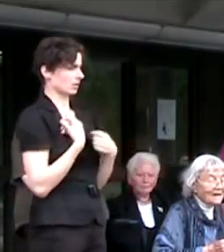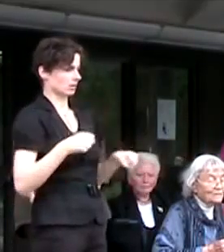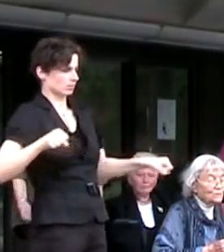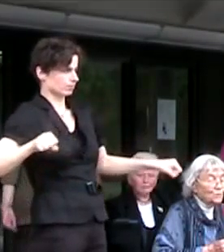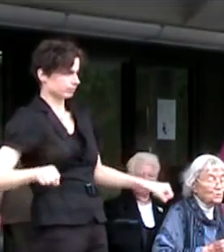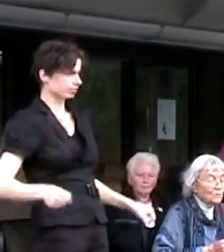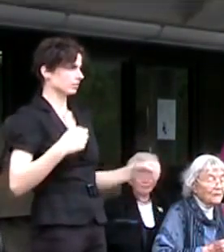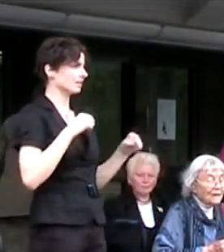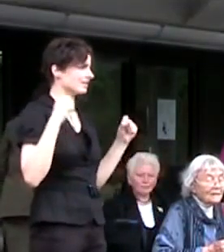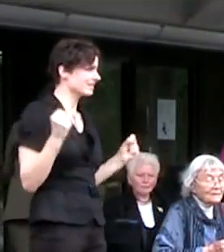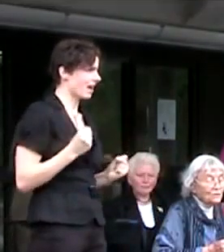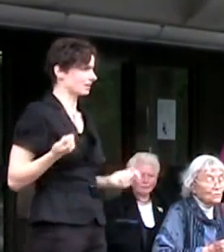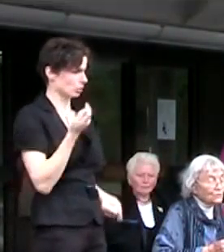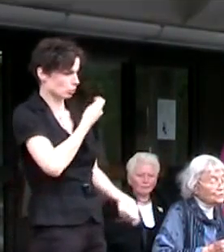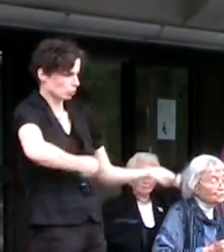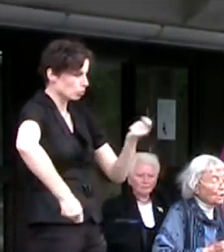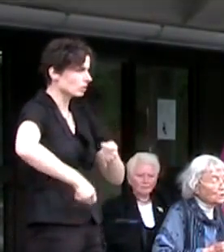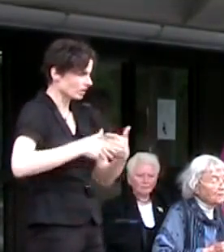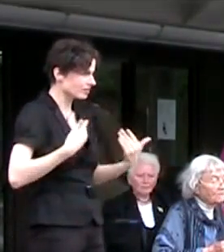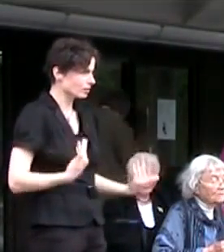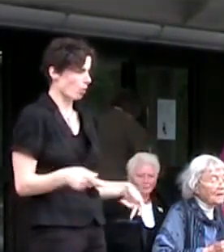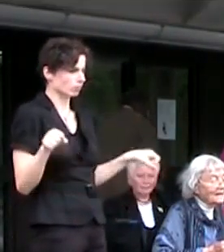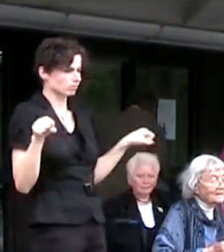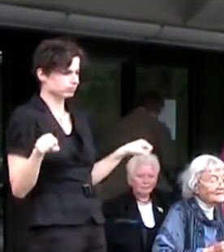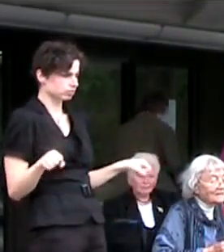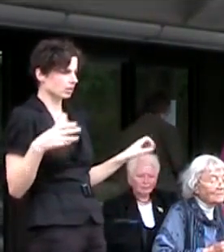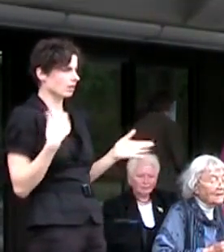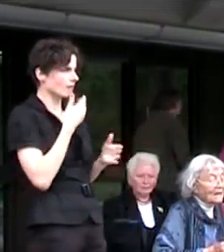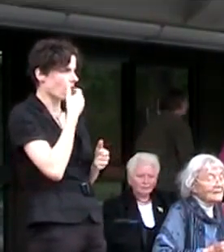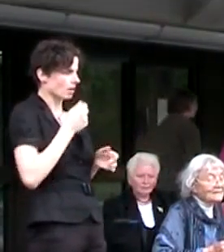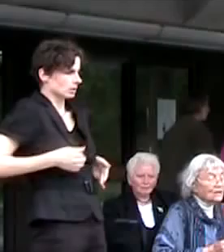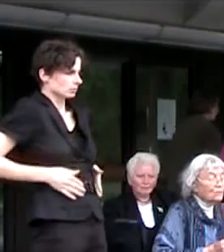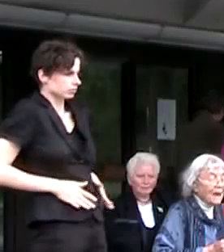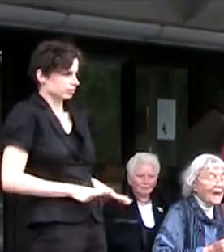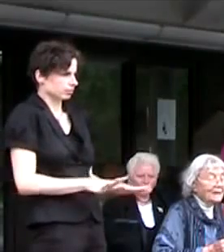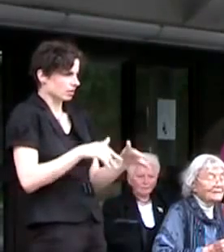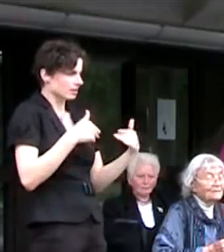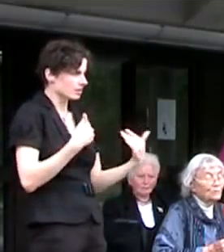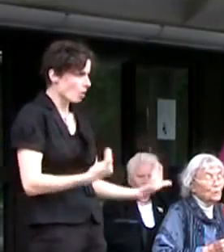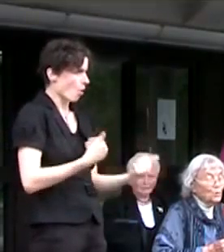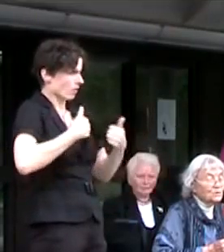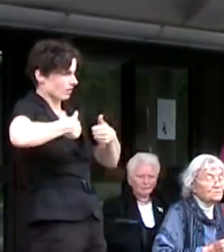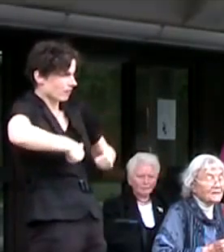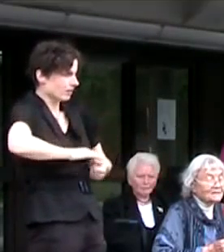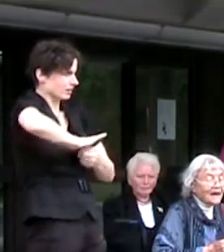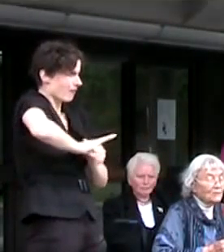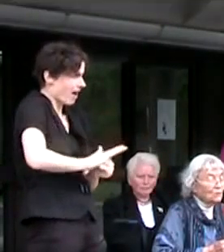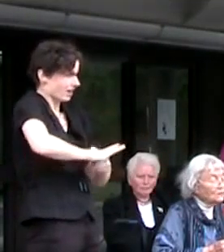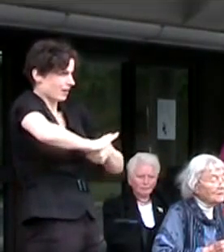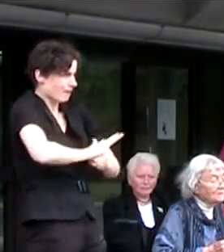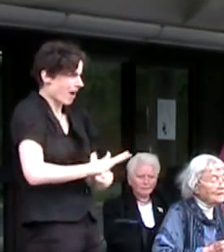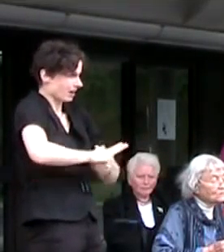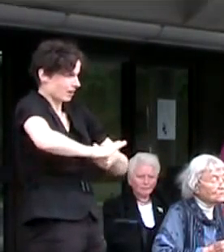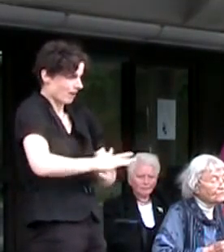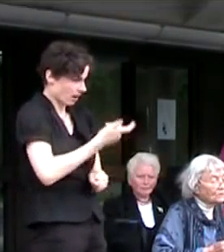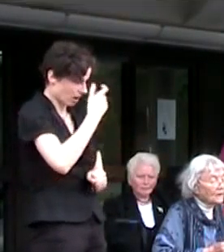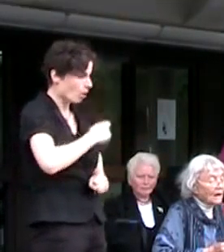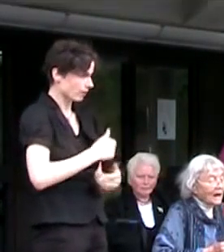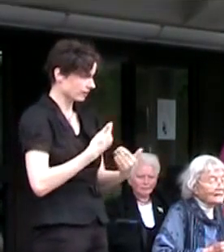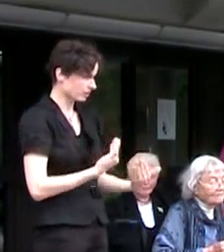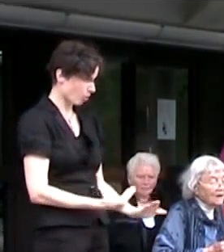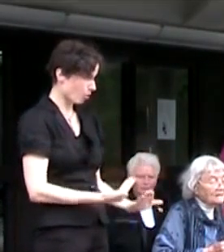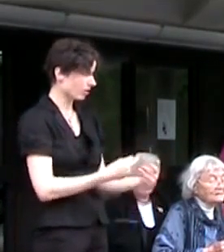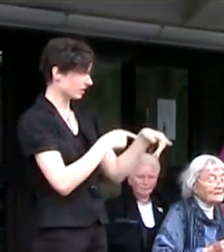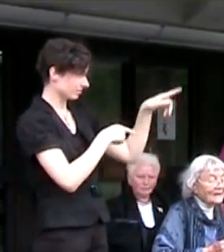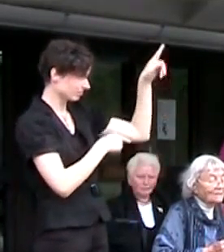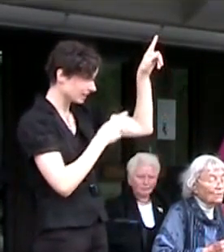nassen, kalten Tüchern, die sich durch die Körperwärme erhitzten, diese quälenden Beruhigungsmaßnahmen unter dem Jesuswort